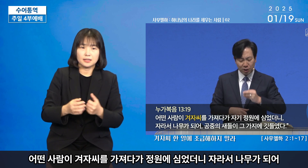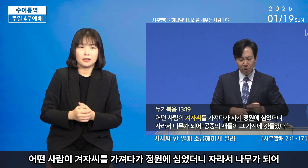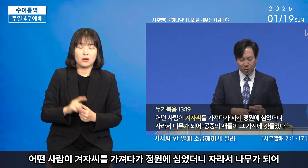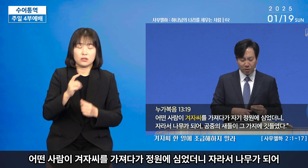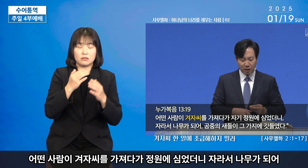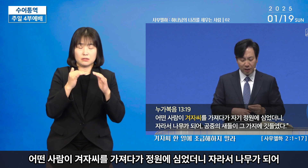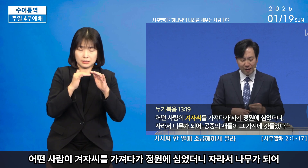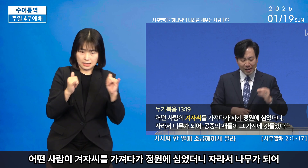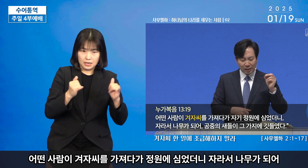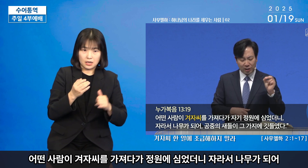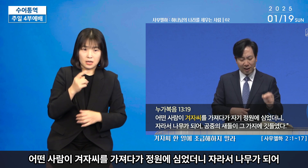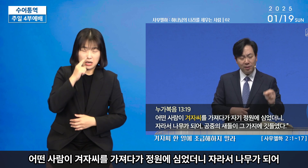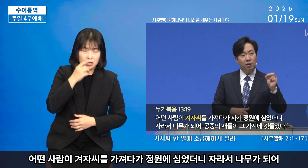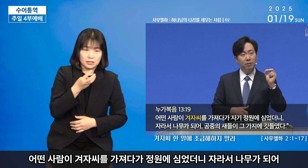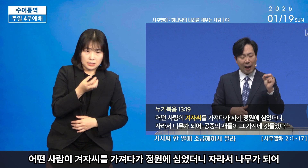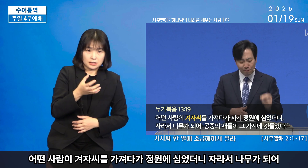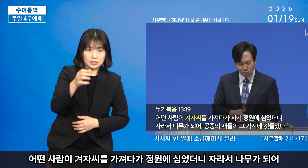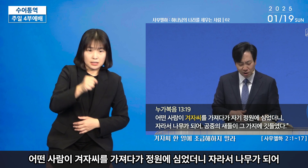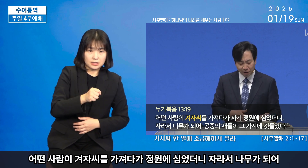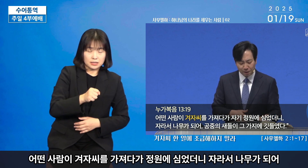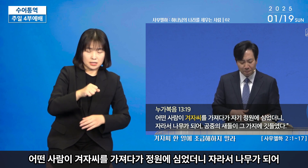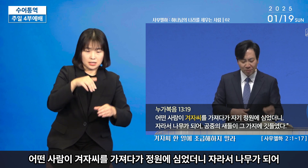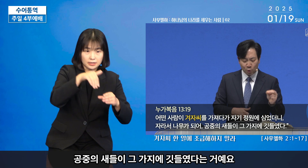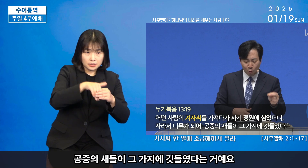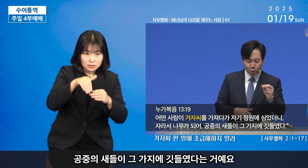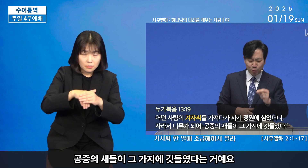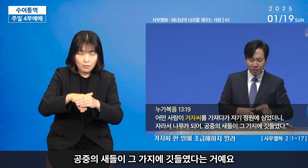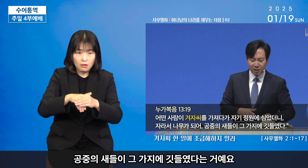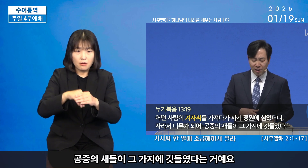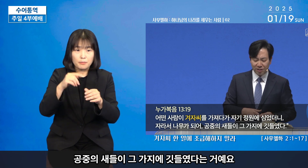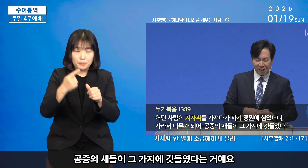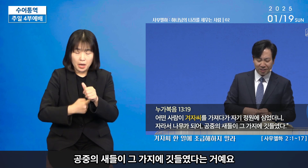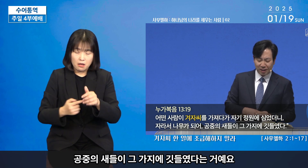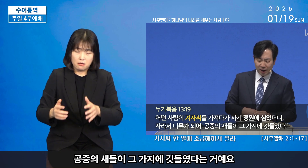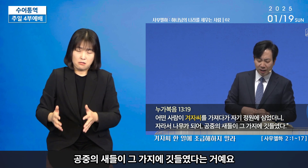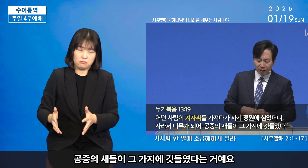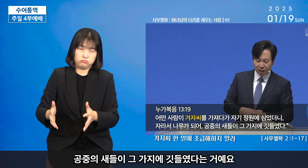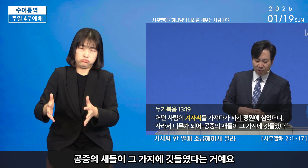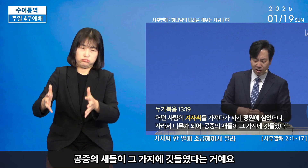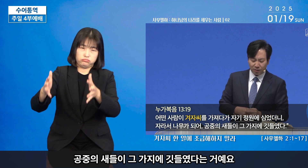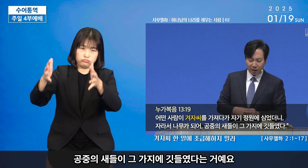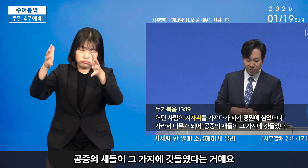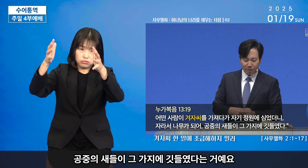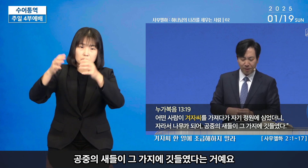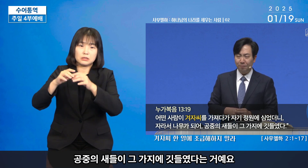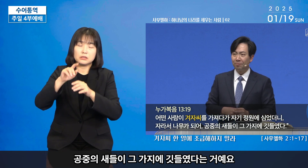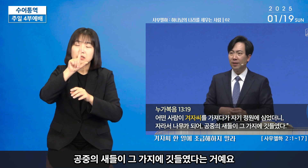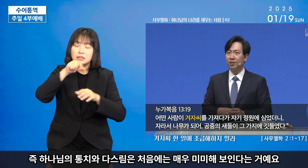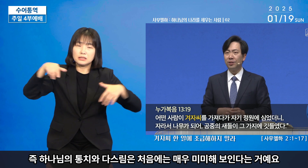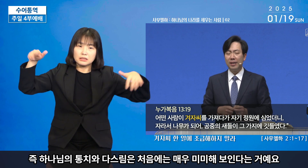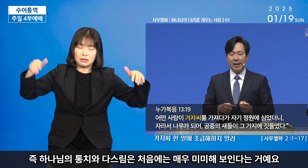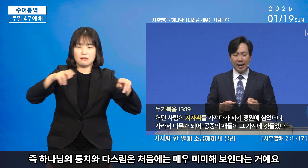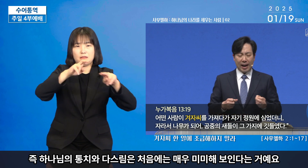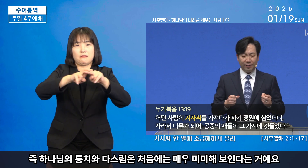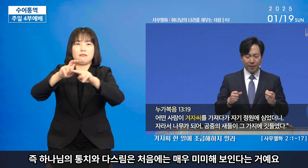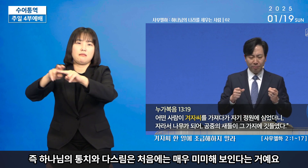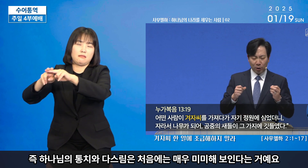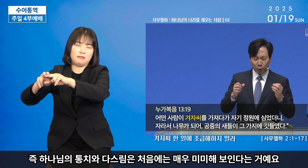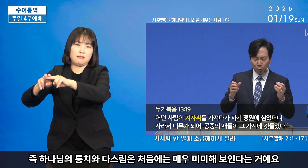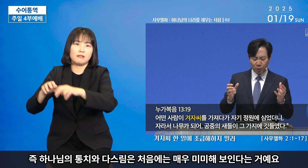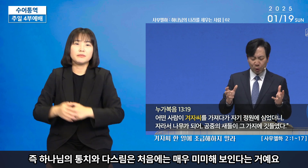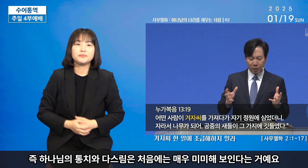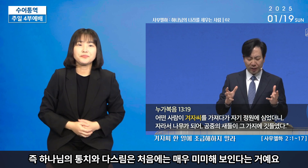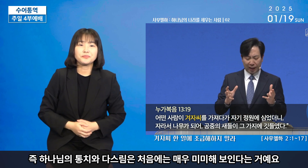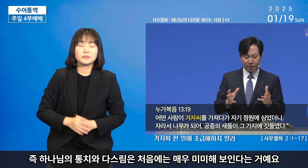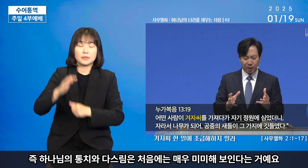정원에 심었더니 자라서 나무가 되어 공중의 새들이 그 가지에 깃들였다는 거예요. 즉